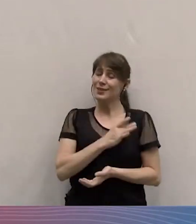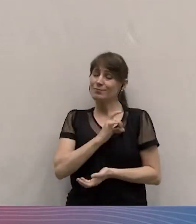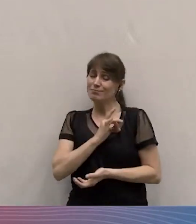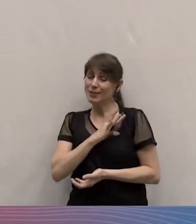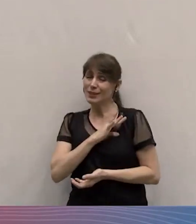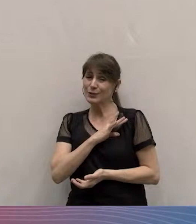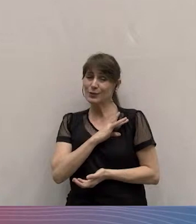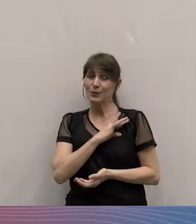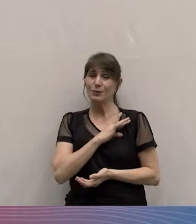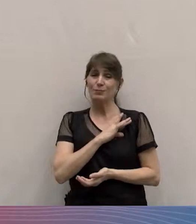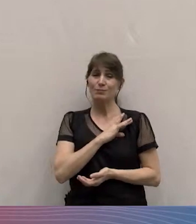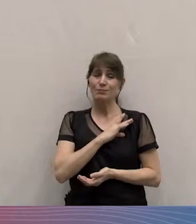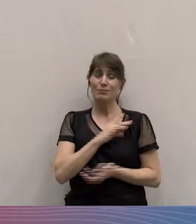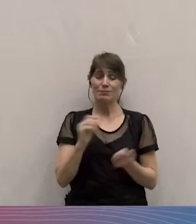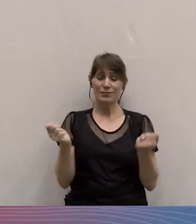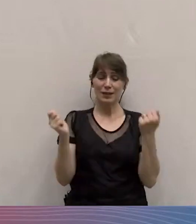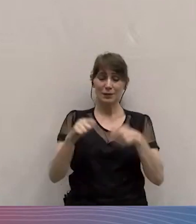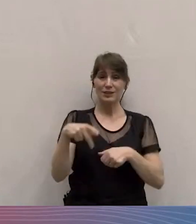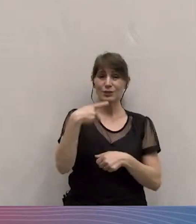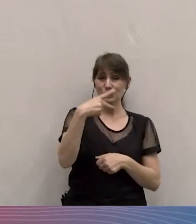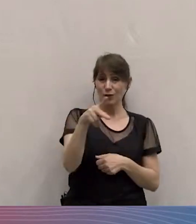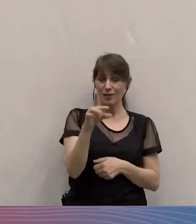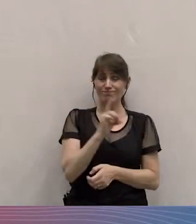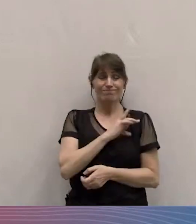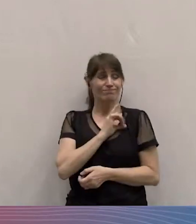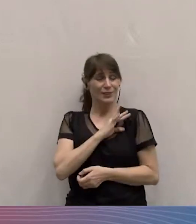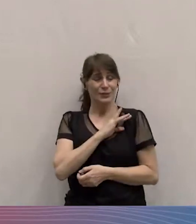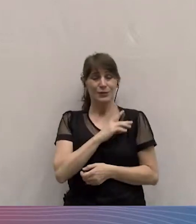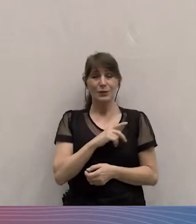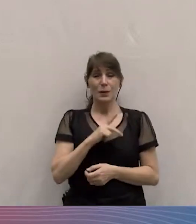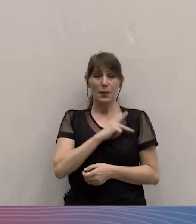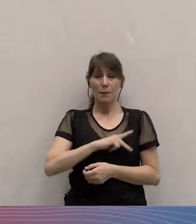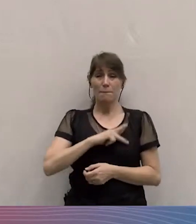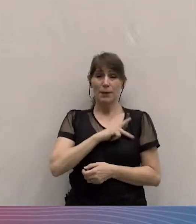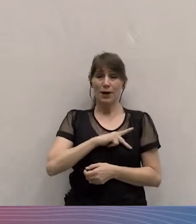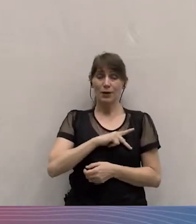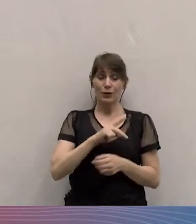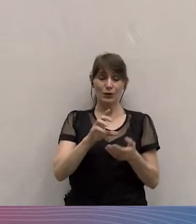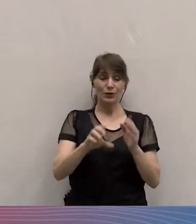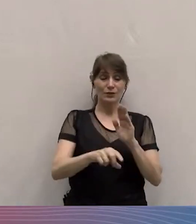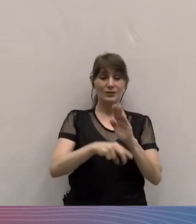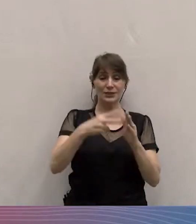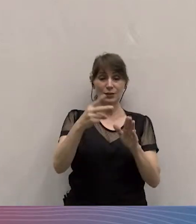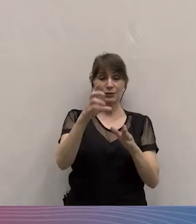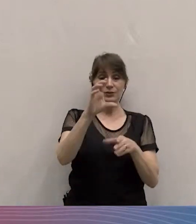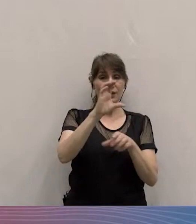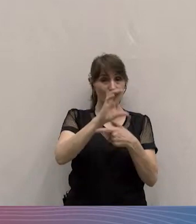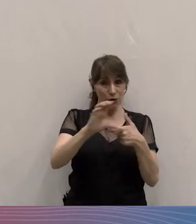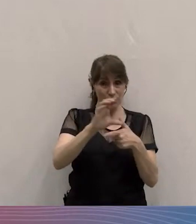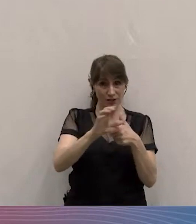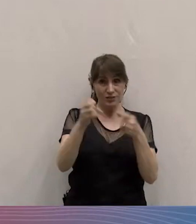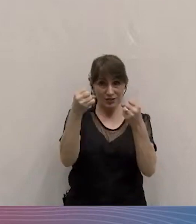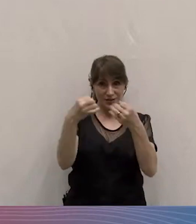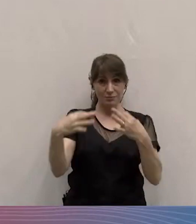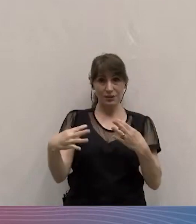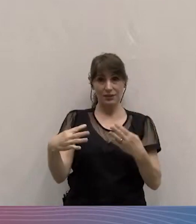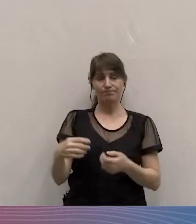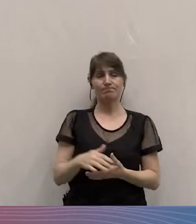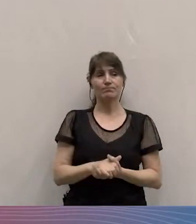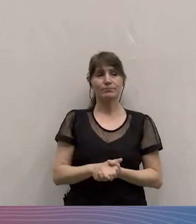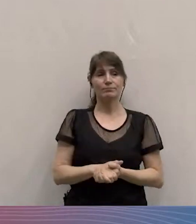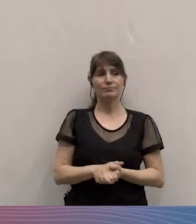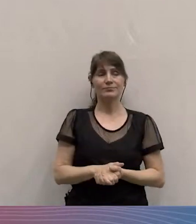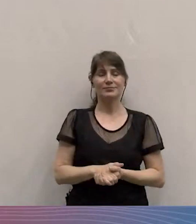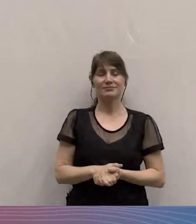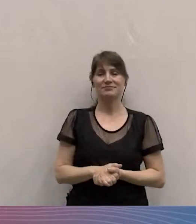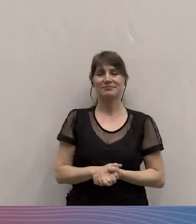própria capacidade. Por isso que Paulo fala em 2 Coríntios 3, não é isso? Não que por nós mesmos. Bom,